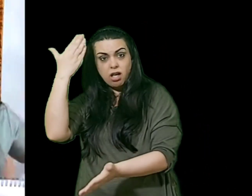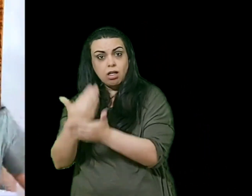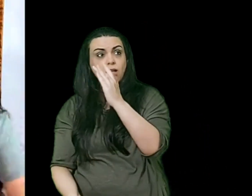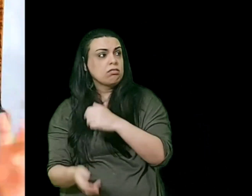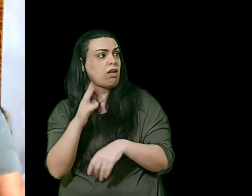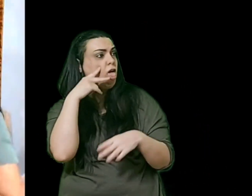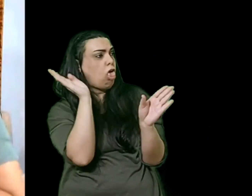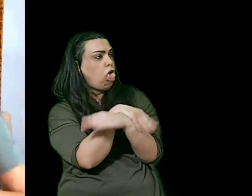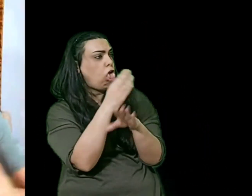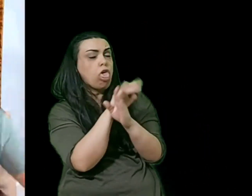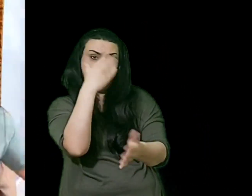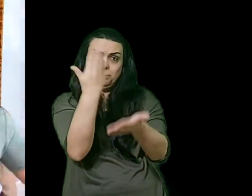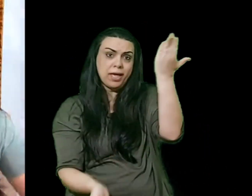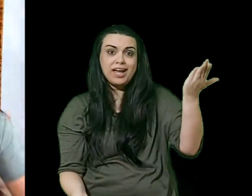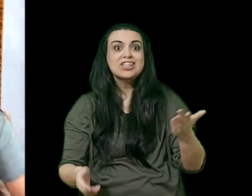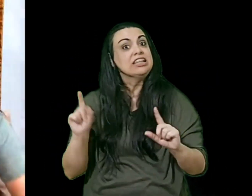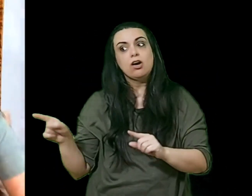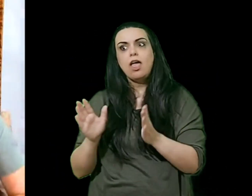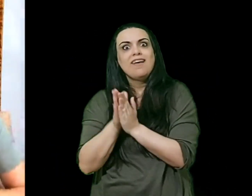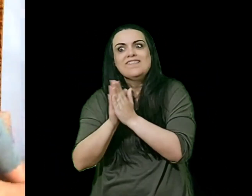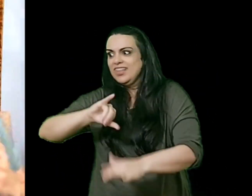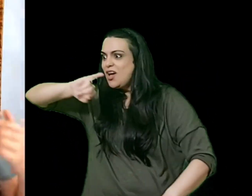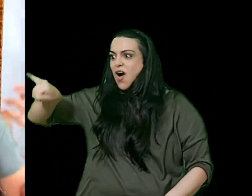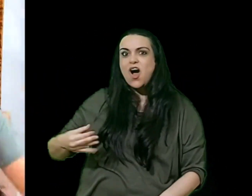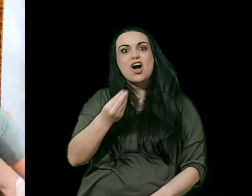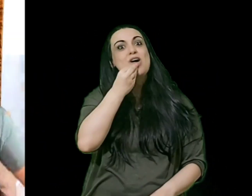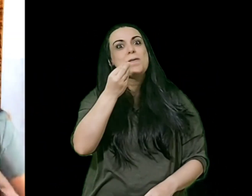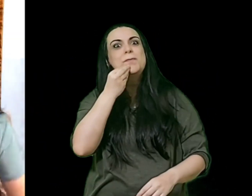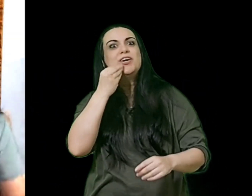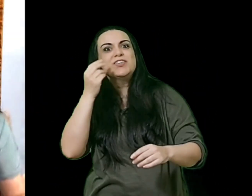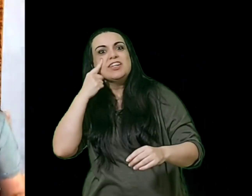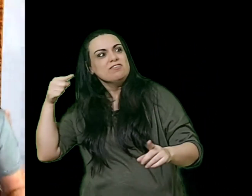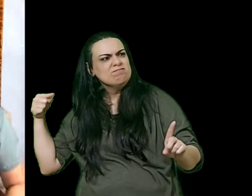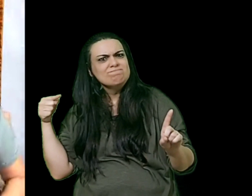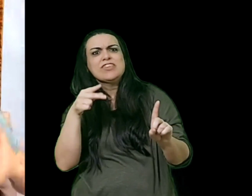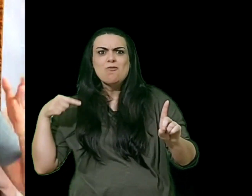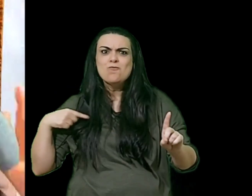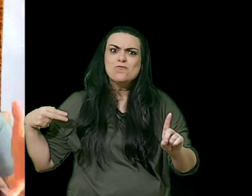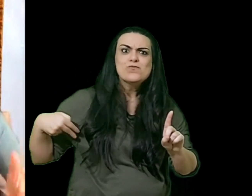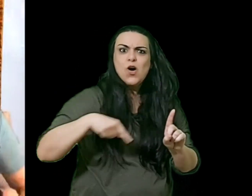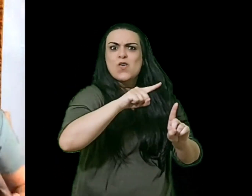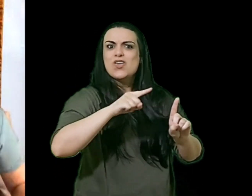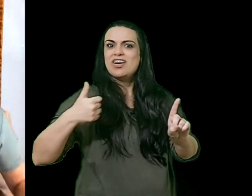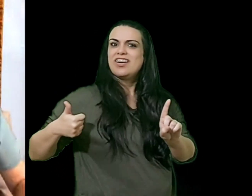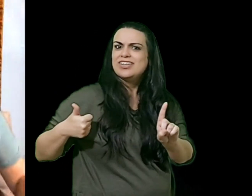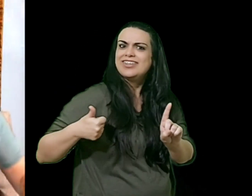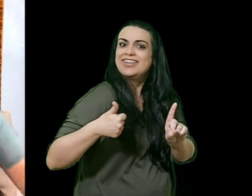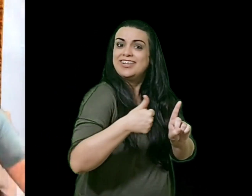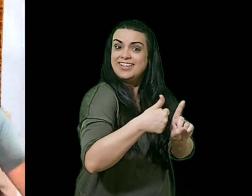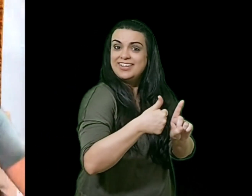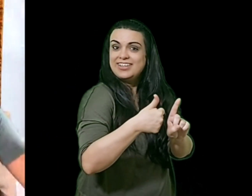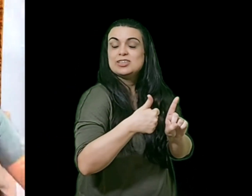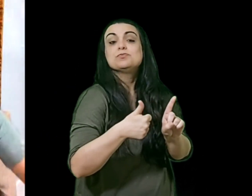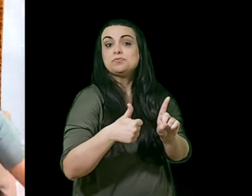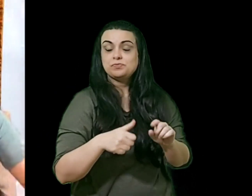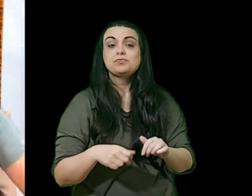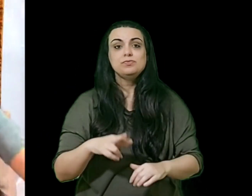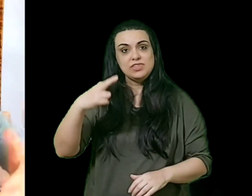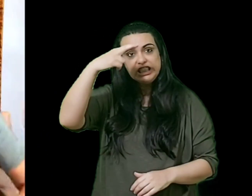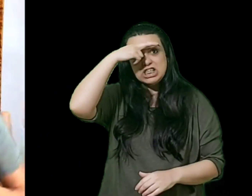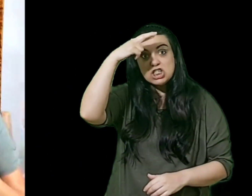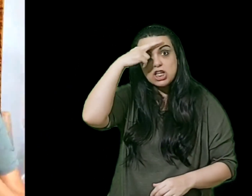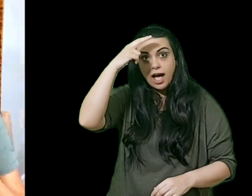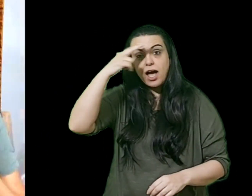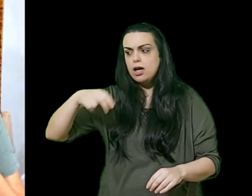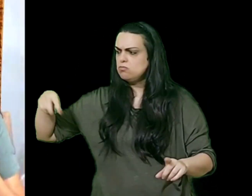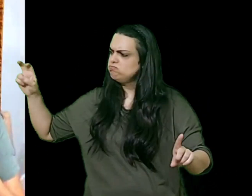o exemplo de onde se originou, dos ventos, a oportunidade, né? O tempo. E aí ele foi. E aí ele vai e